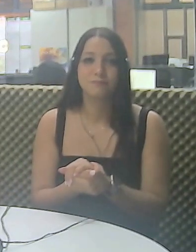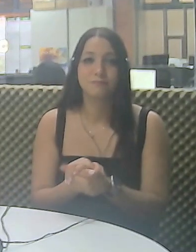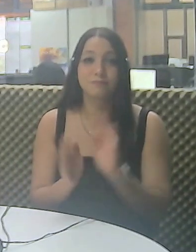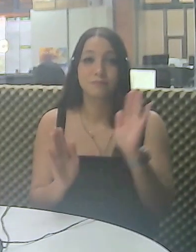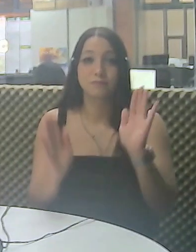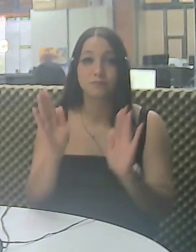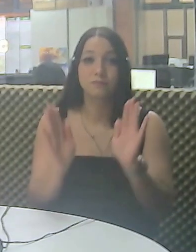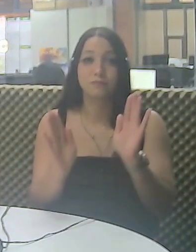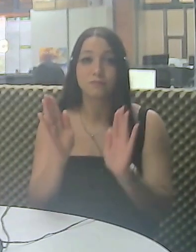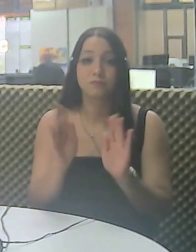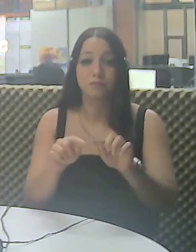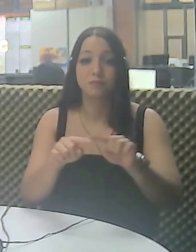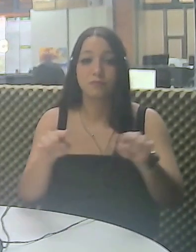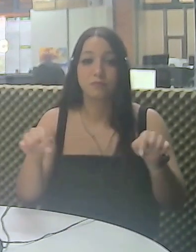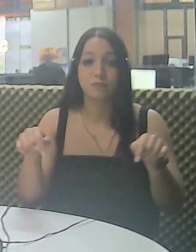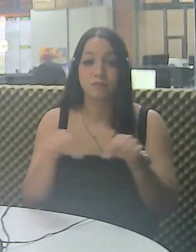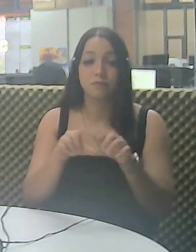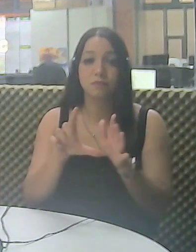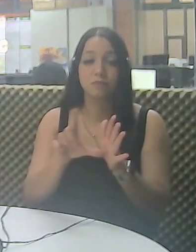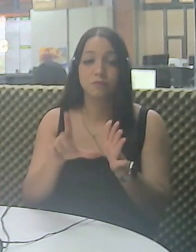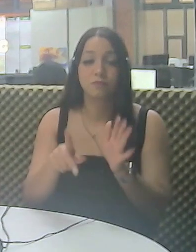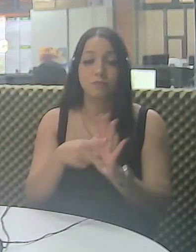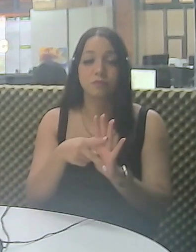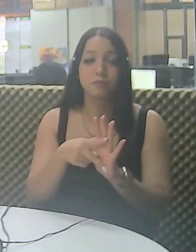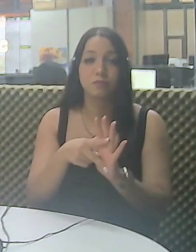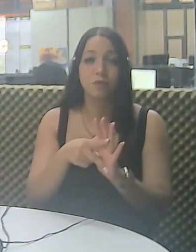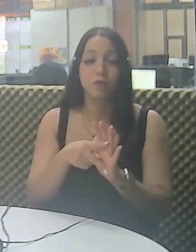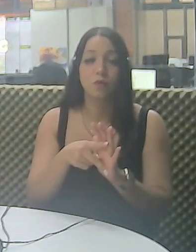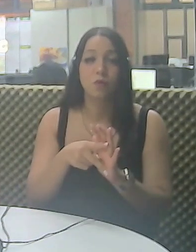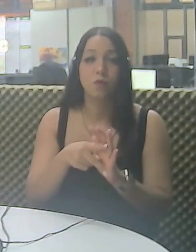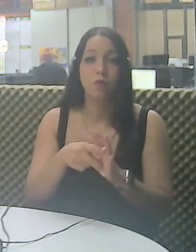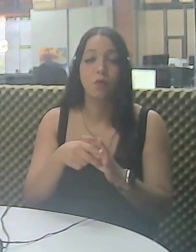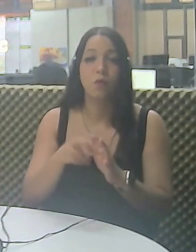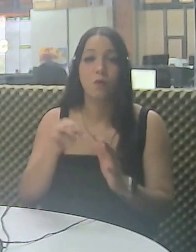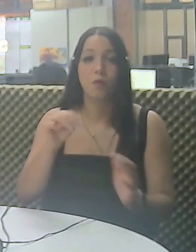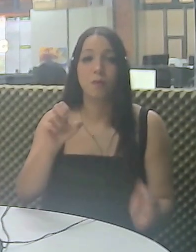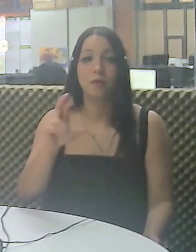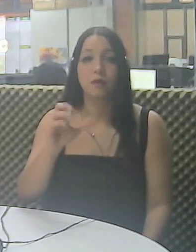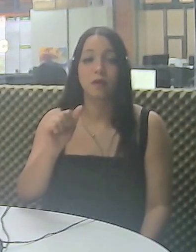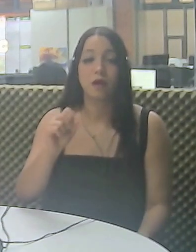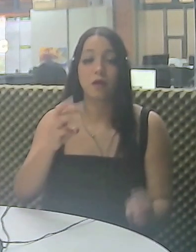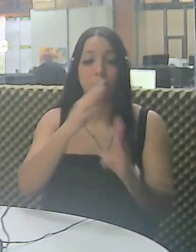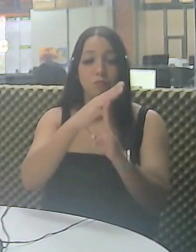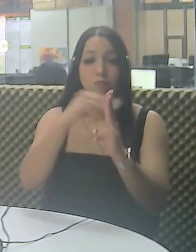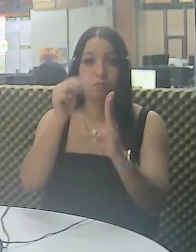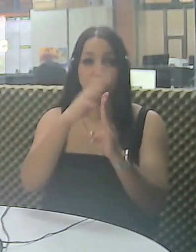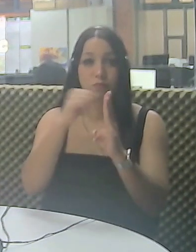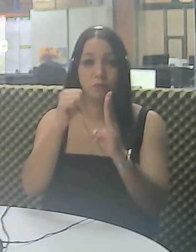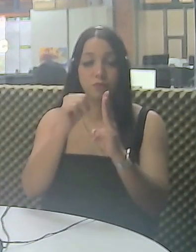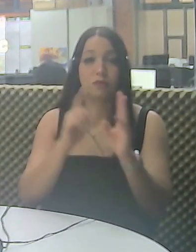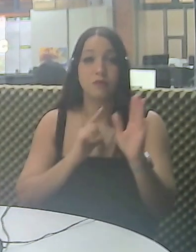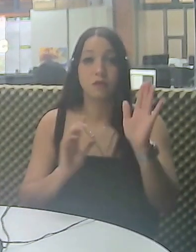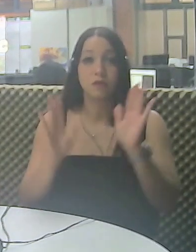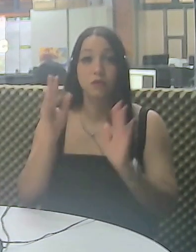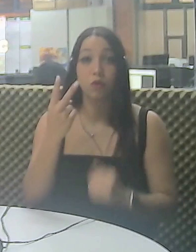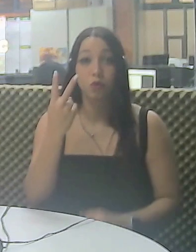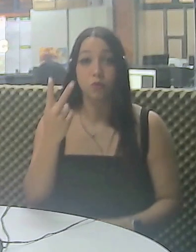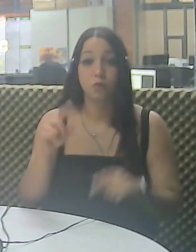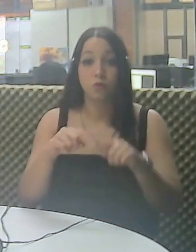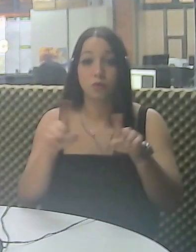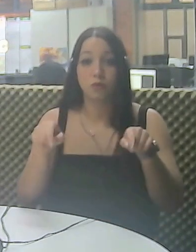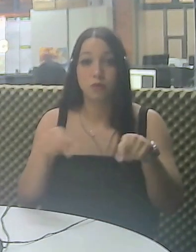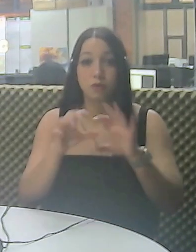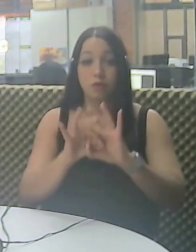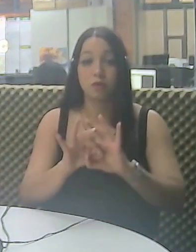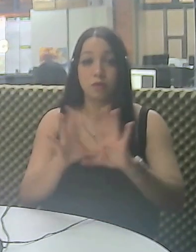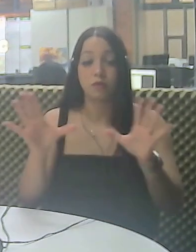Licitação para ocupação de boxes no mercado municipal segue aberta. A Prefeitura de Uberlândia promove a licitação de 2 boxes vagos